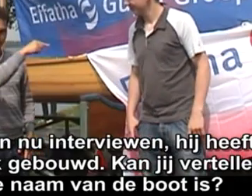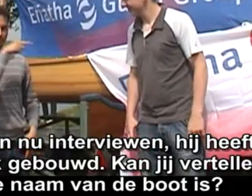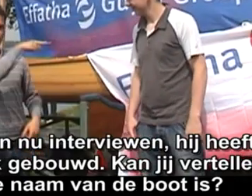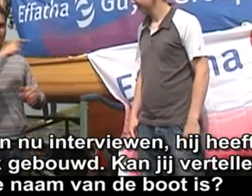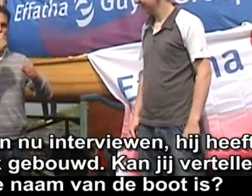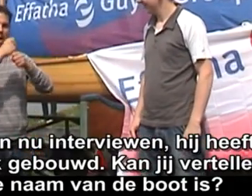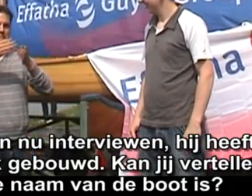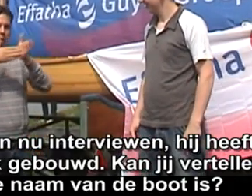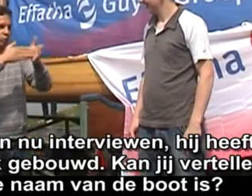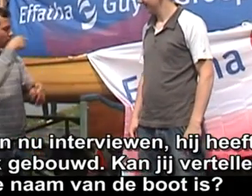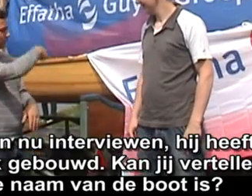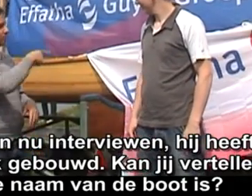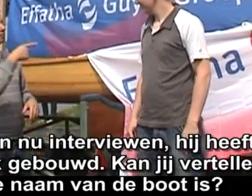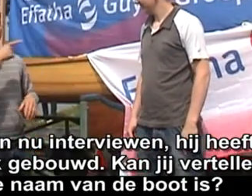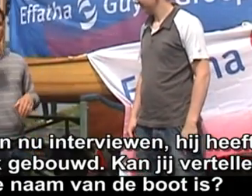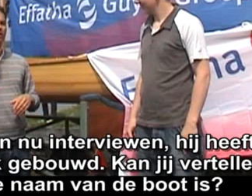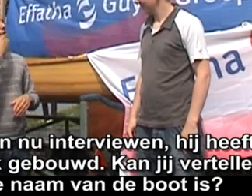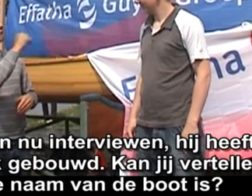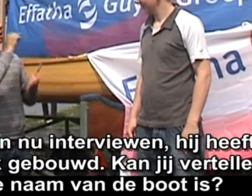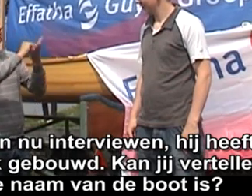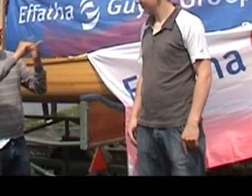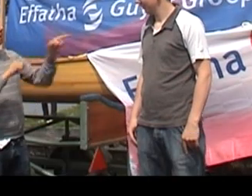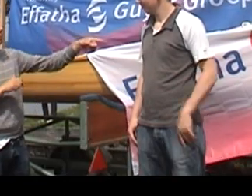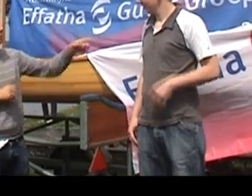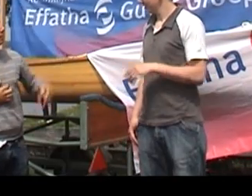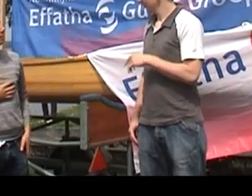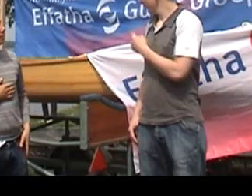ik ga Daan nu interviewen. Hij heeft een boot gebouwd. En